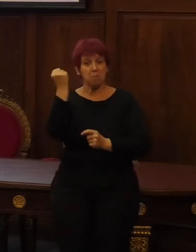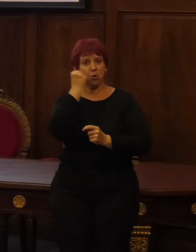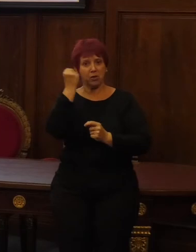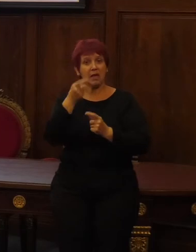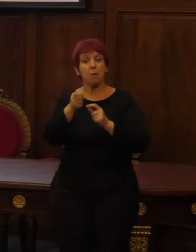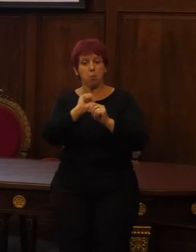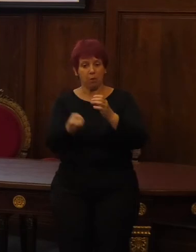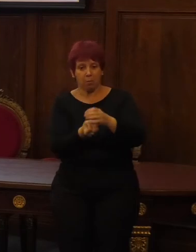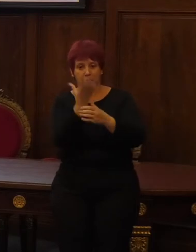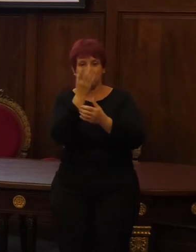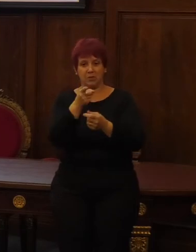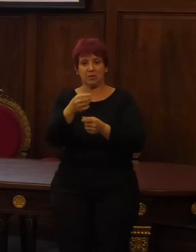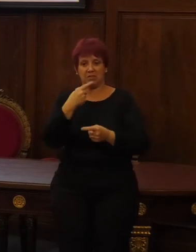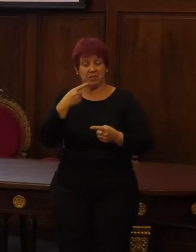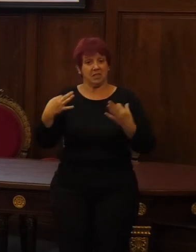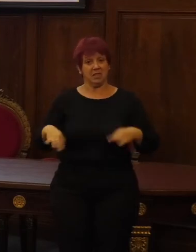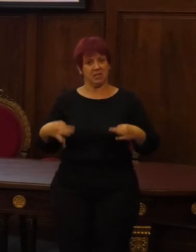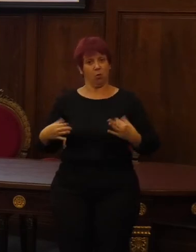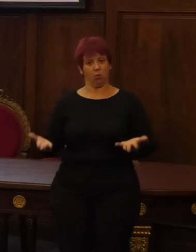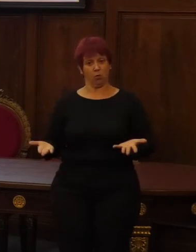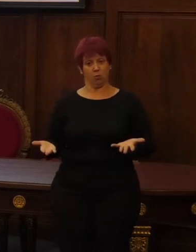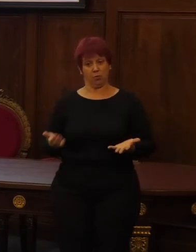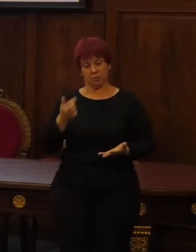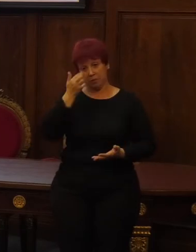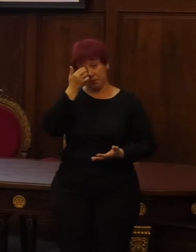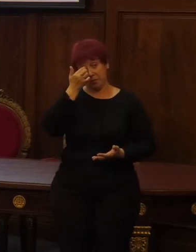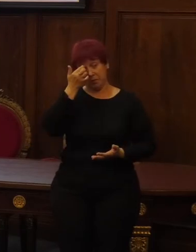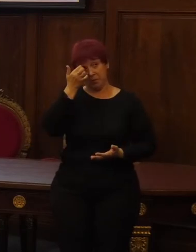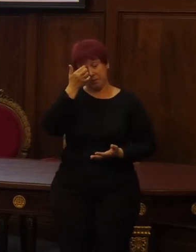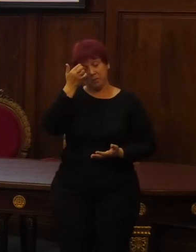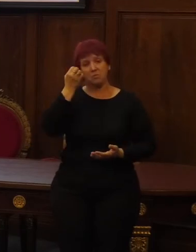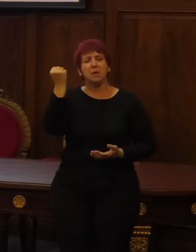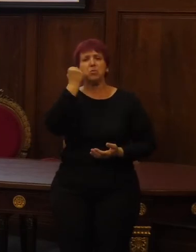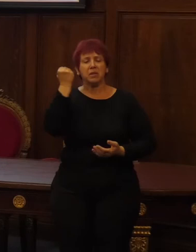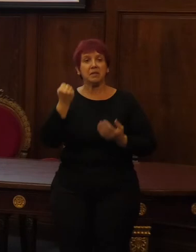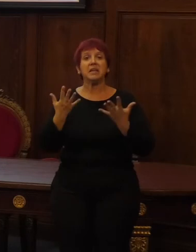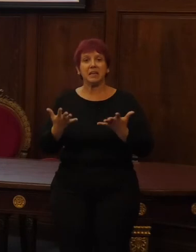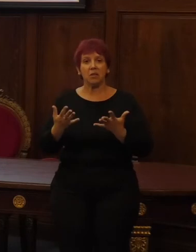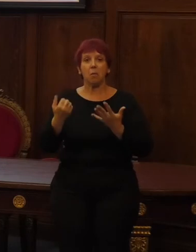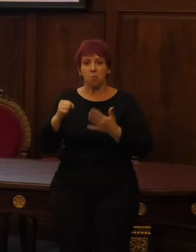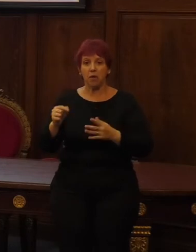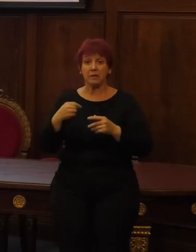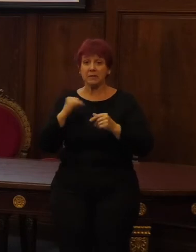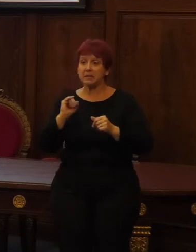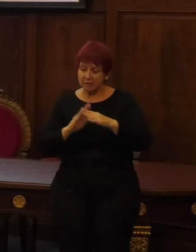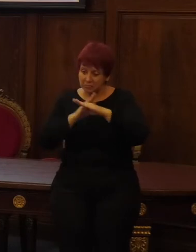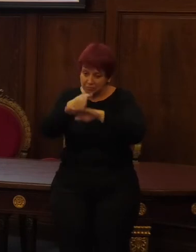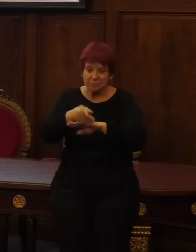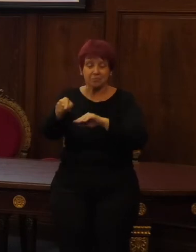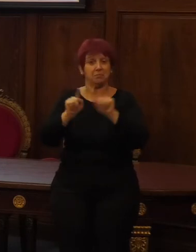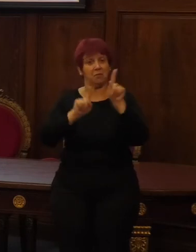fue la creación posible, seguramente. Lo fundamental fue el asimilado a